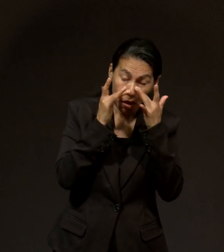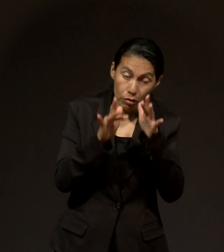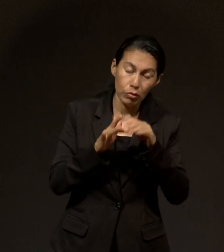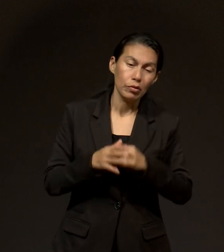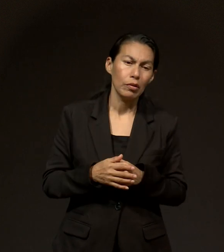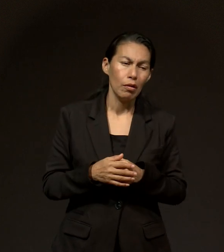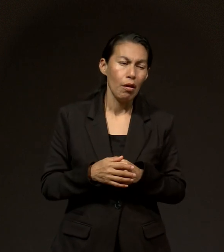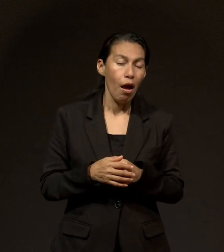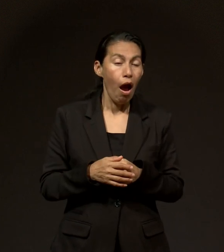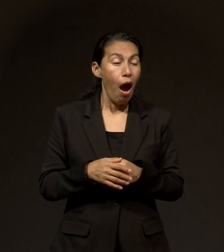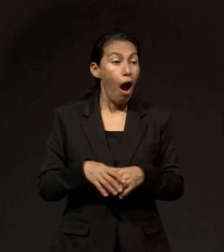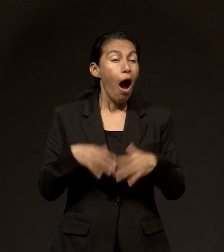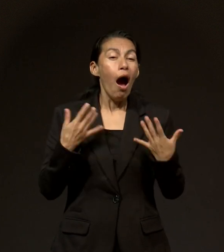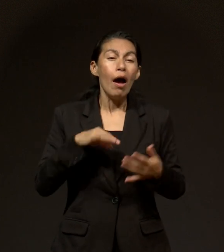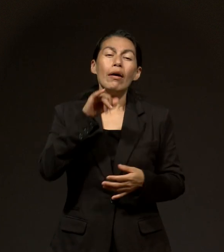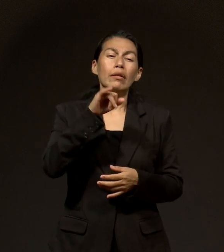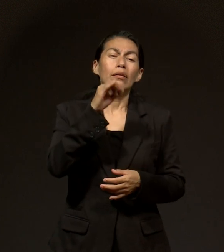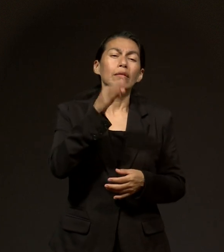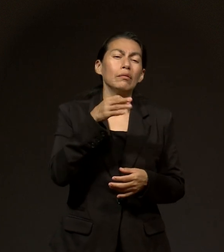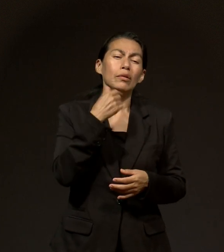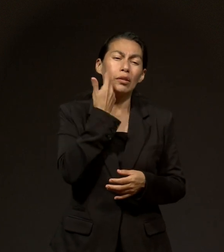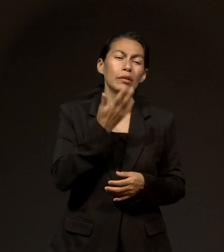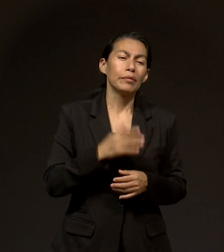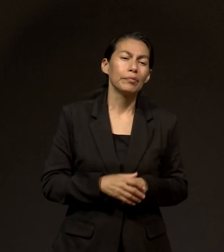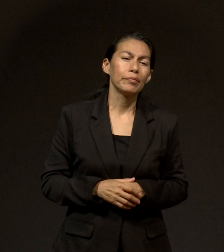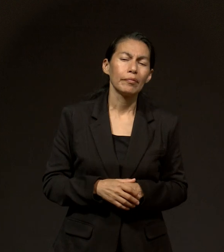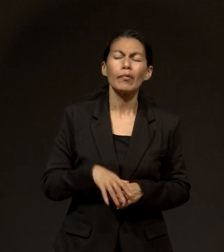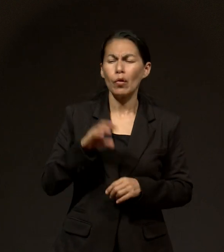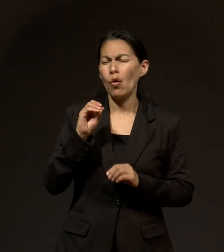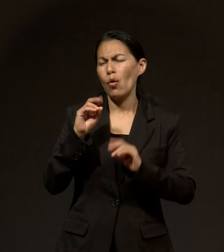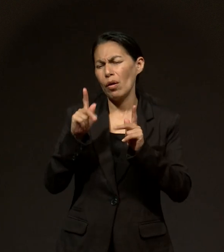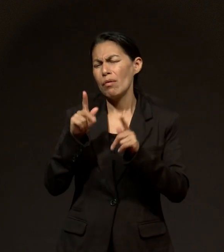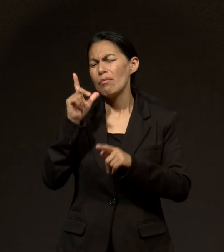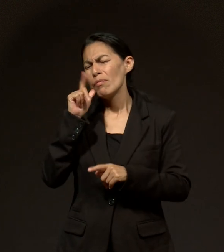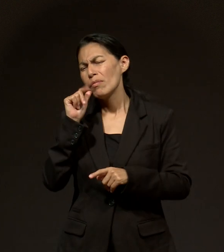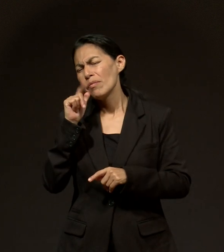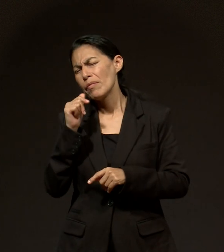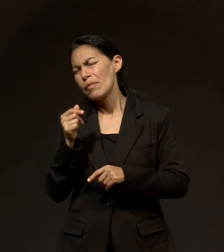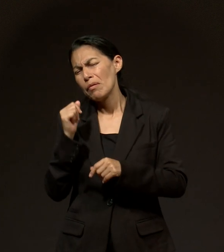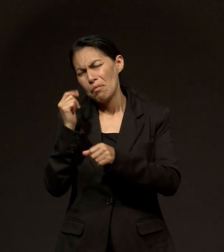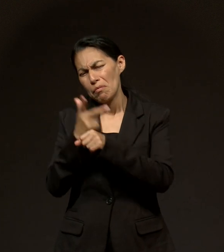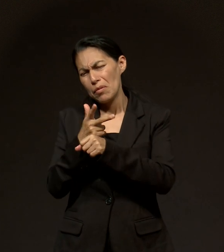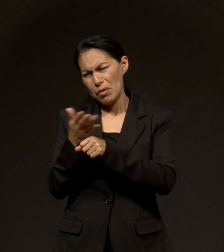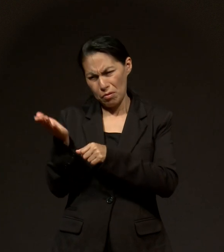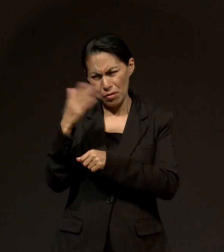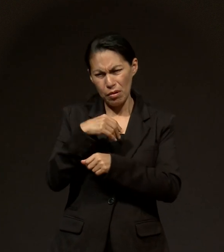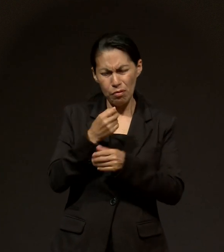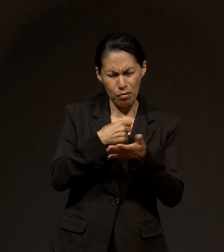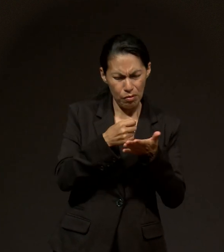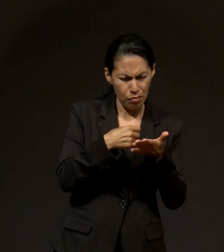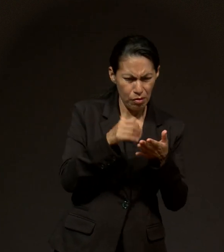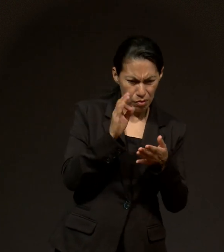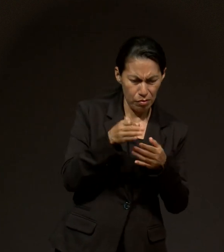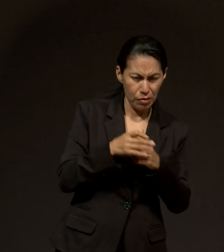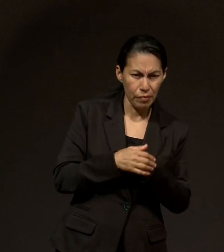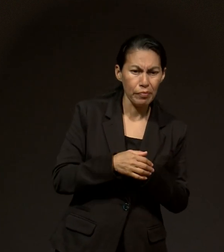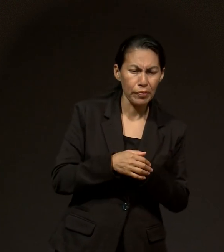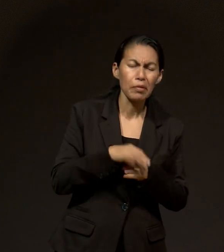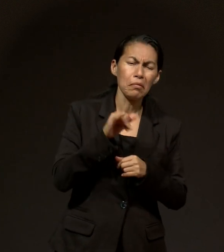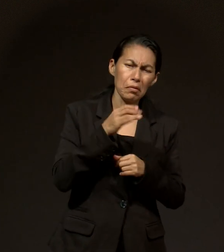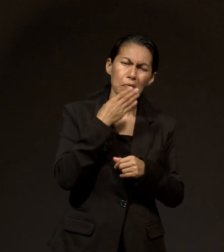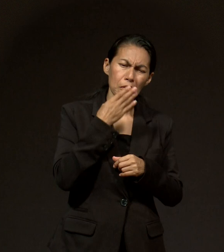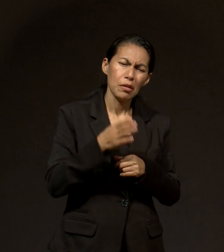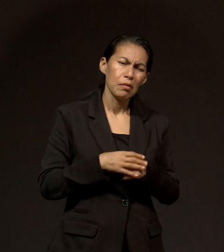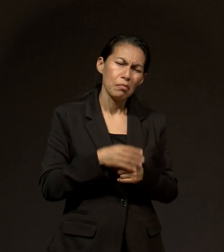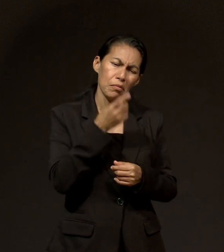está muy bien. Mañana temprano vienes a firmar tu convenio. Ay, allá voy temprano a firmar mi convenio. Ya me dijo